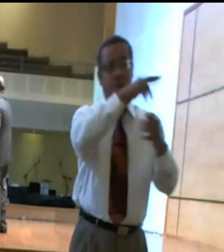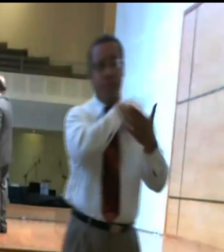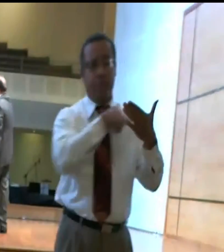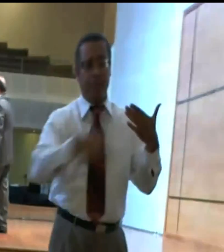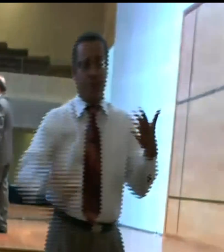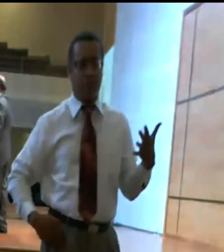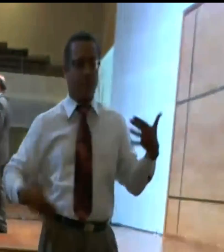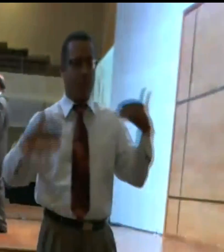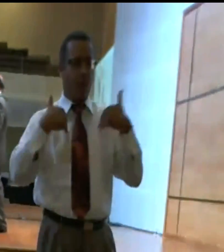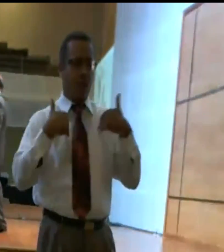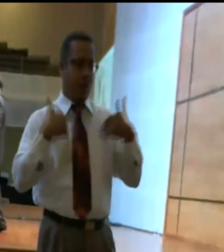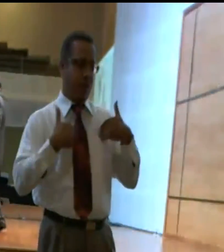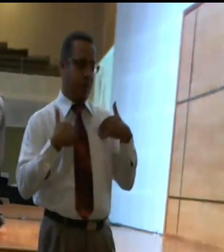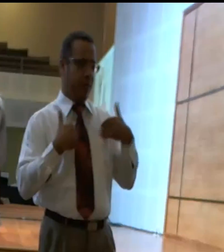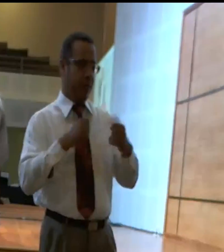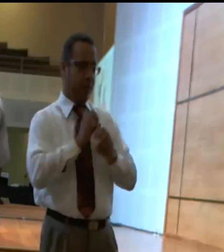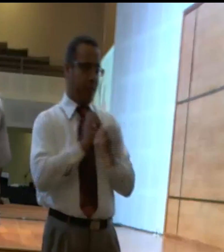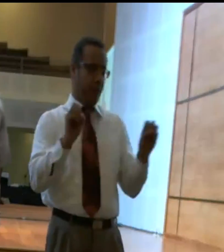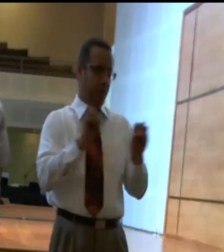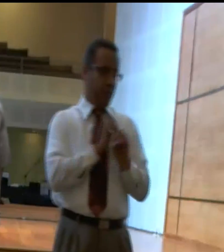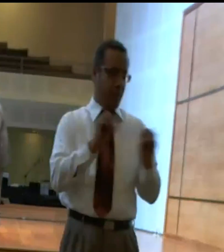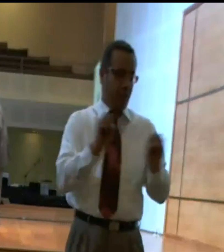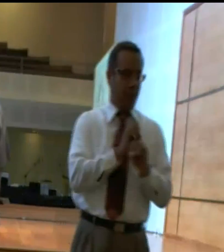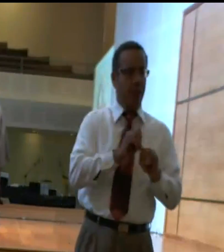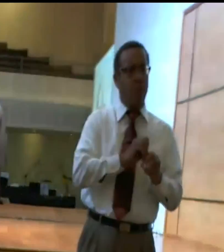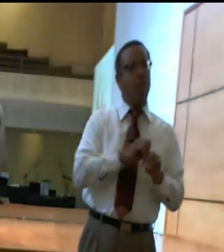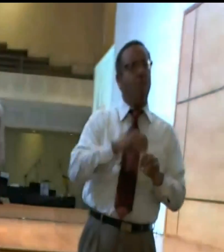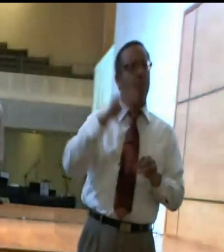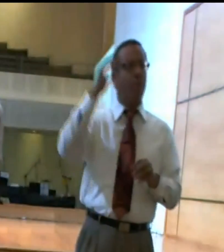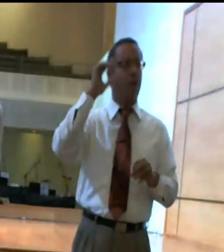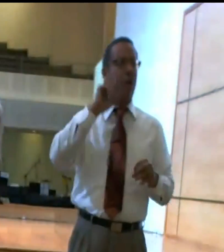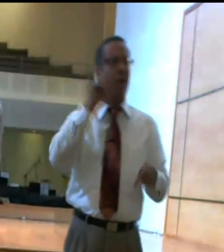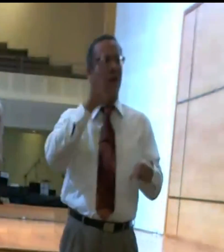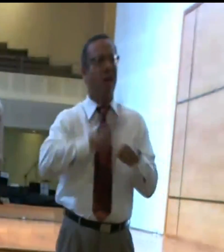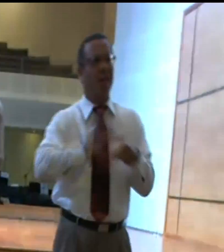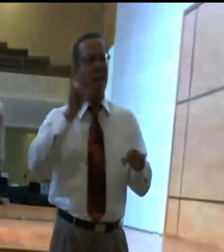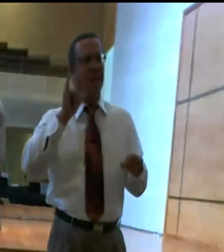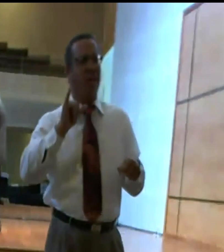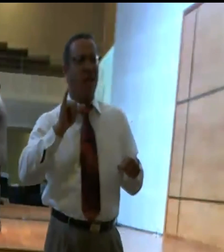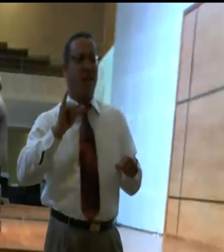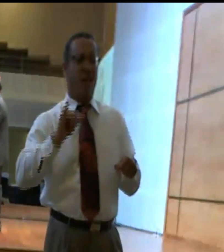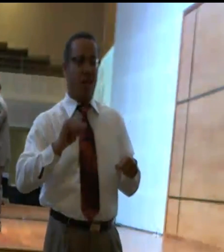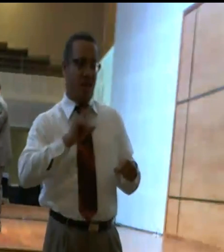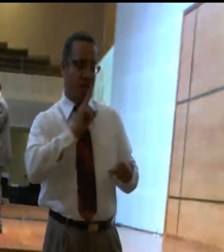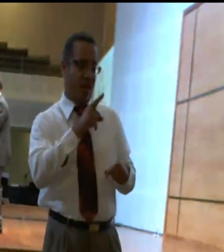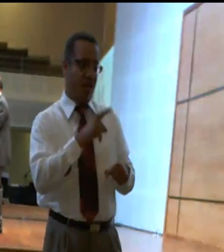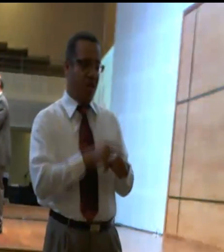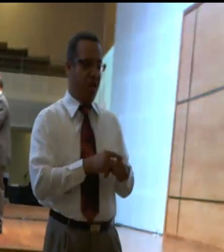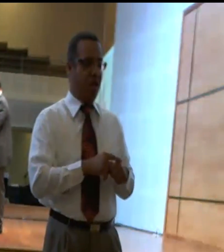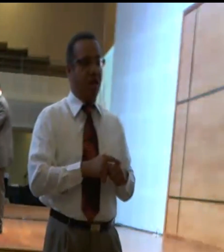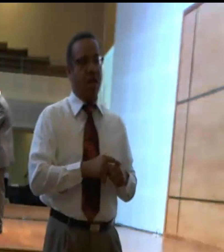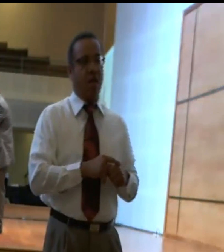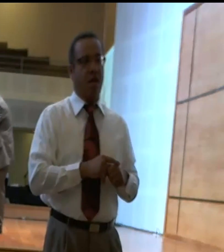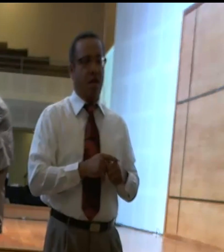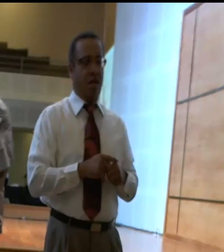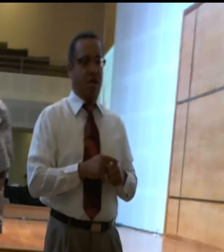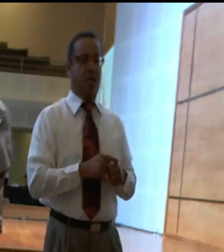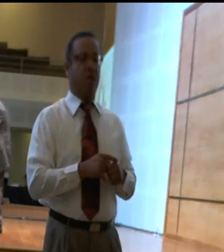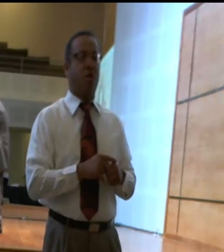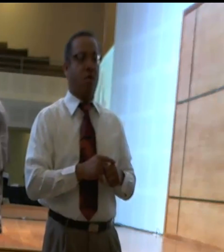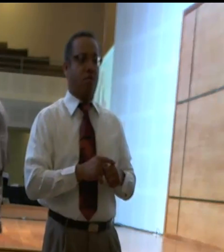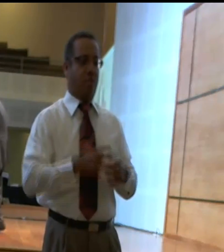no tenían sobre ellos ningún otro ser humano que los llamara a cuentas. Ellos no vivían en una